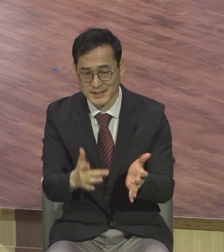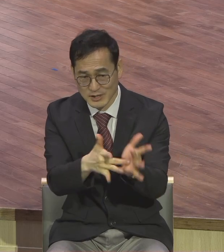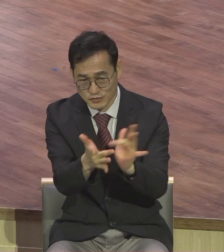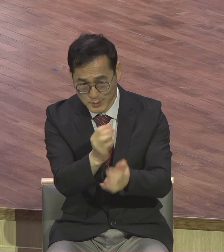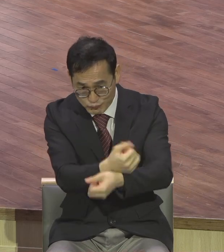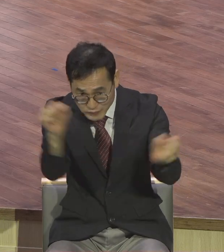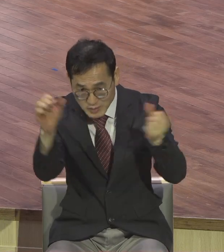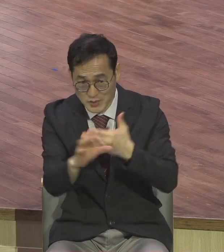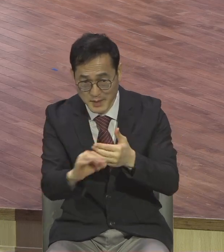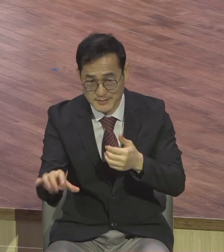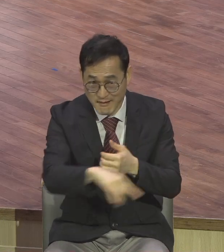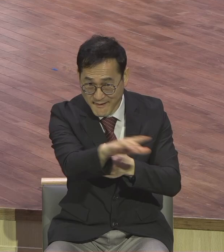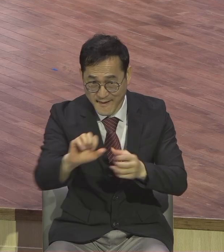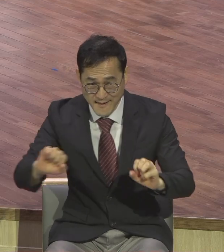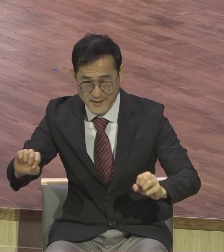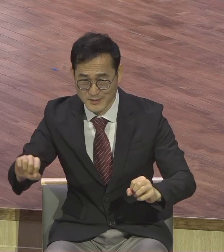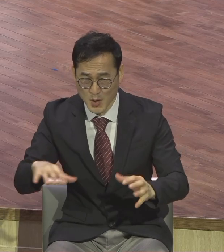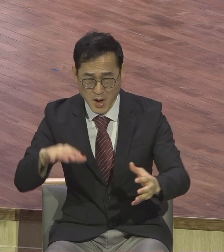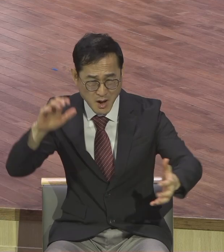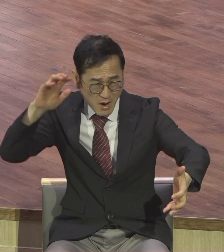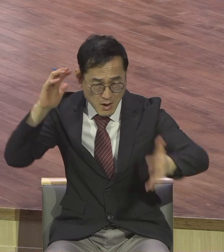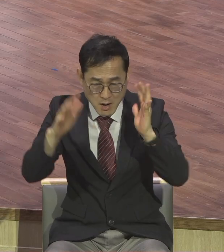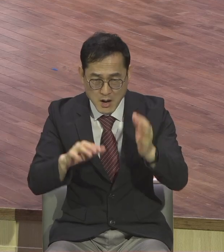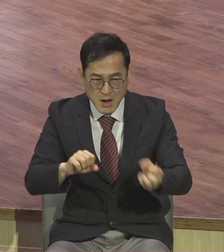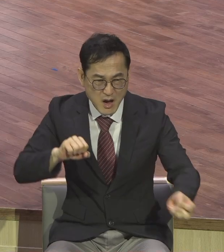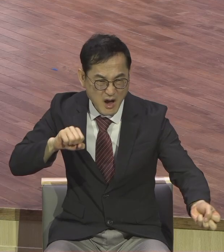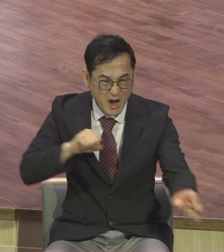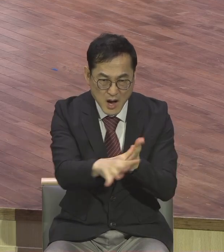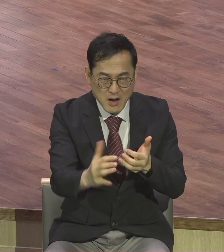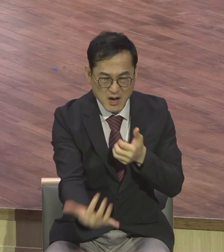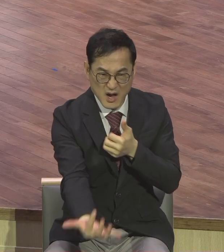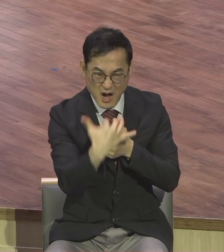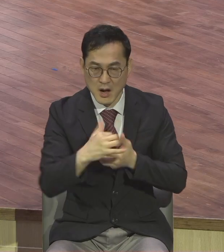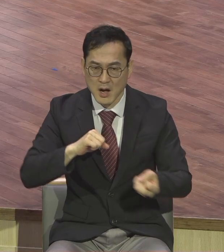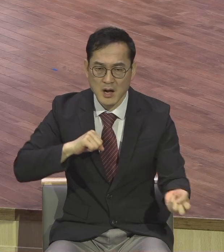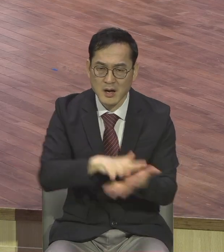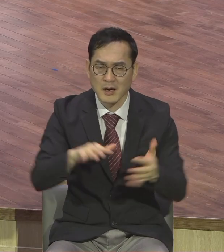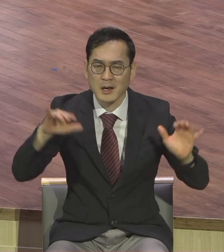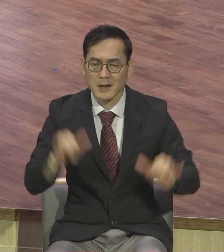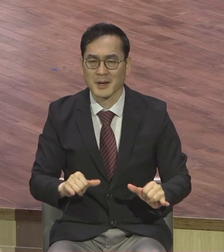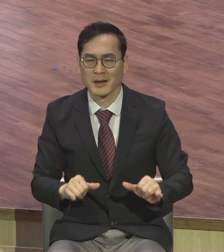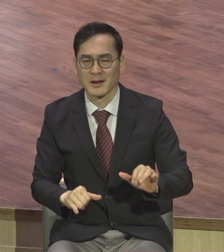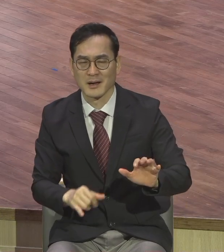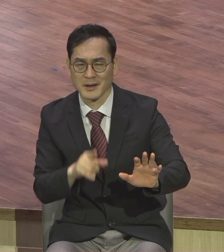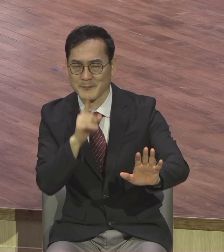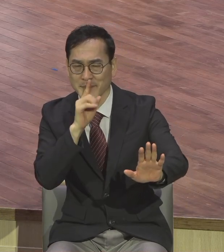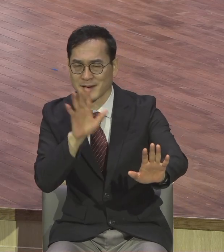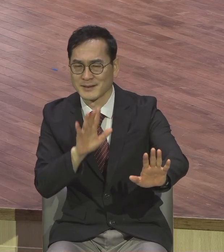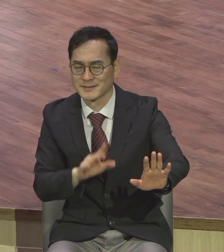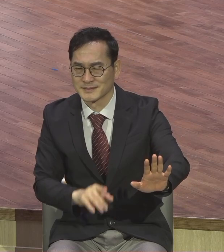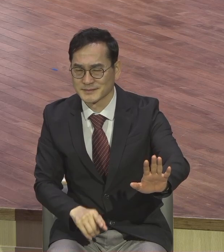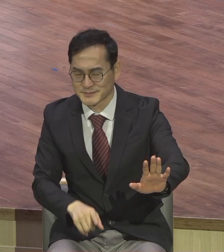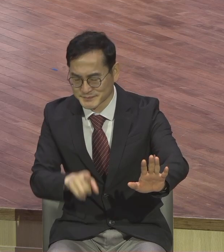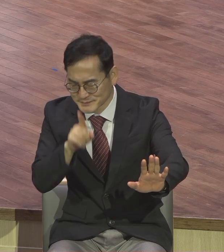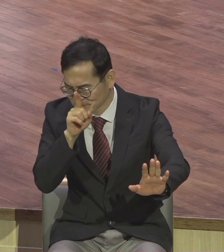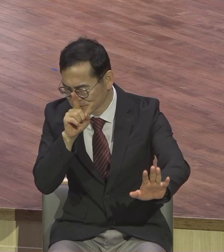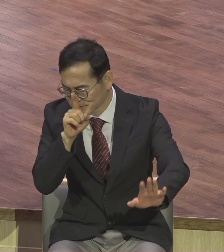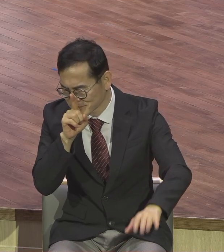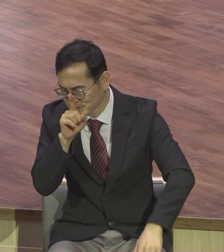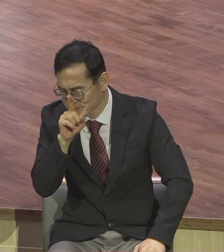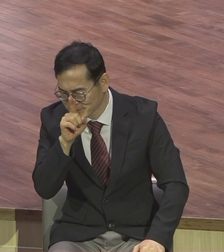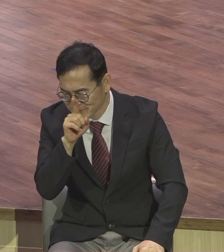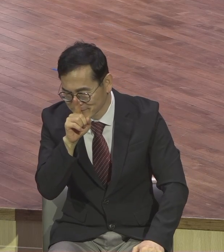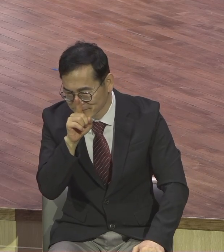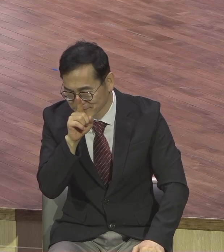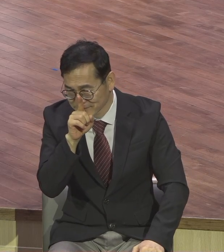이래 버리면 막 또 난리가 날 것 같으니까 염려해서 뭐요? 진실을 버리고 타협을 한